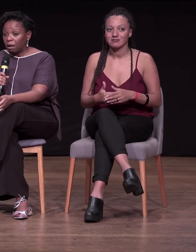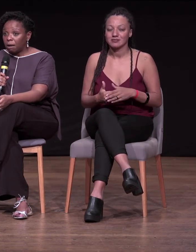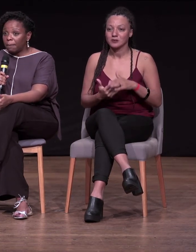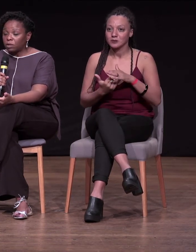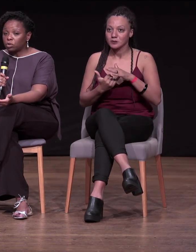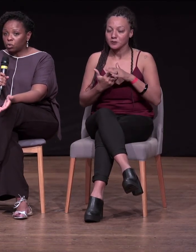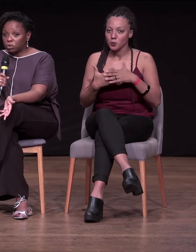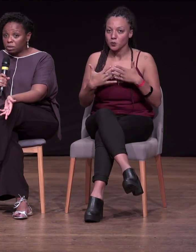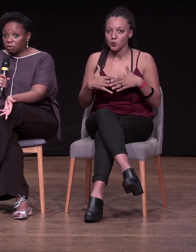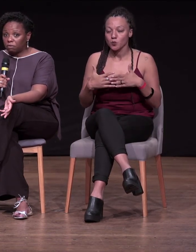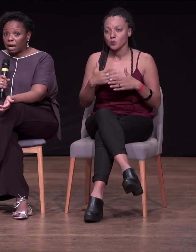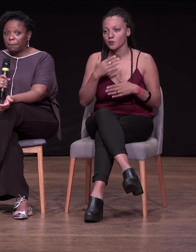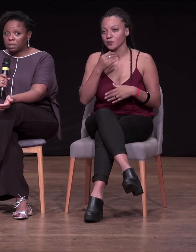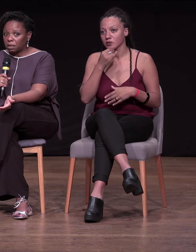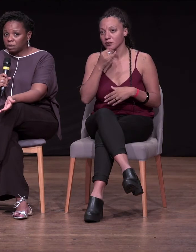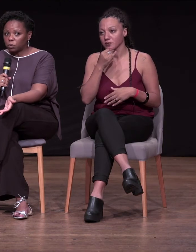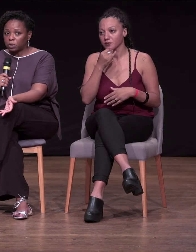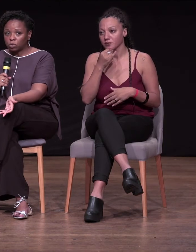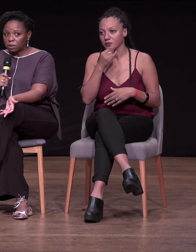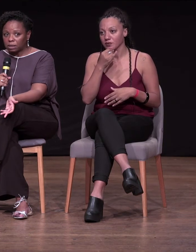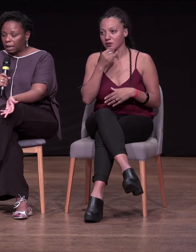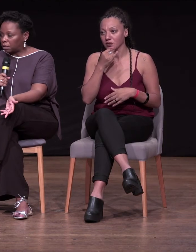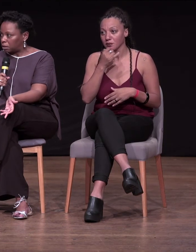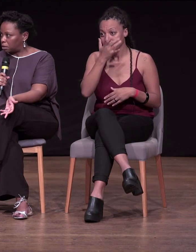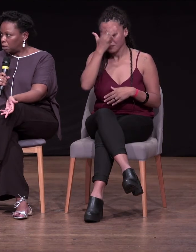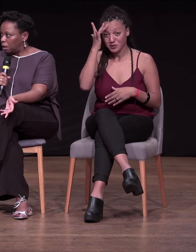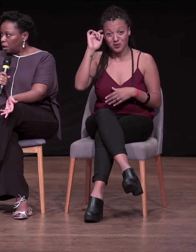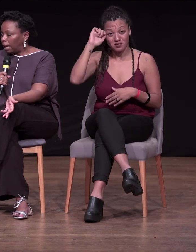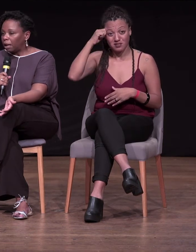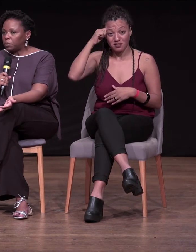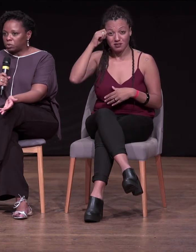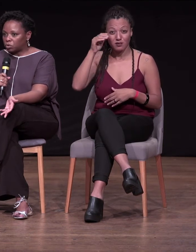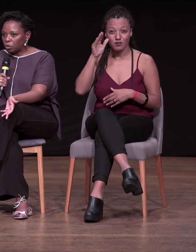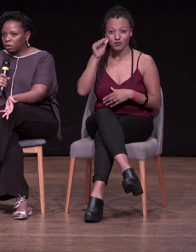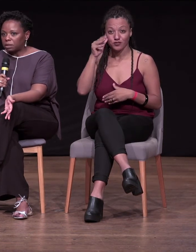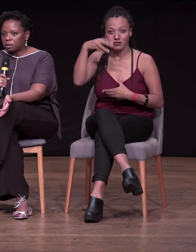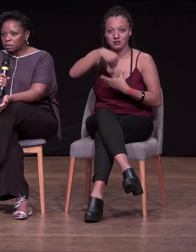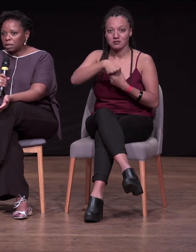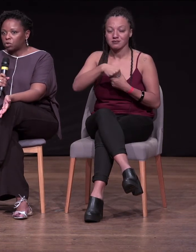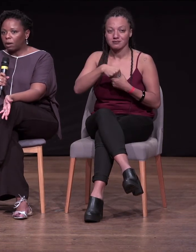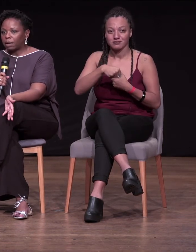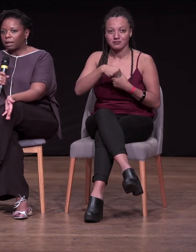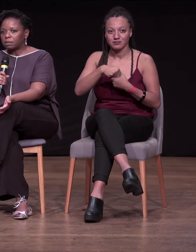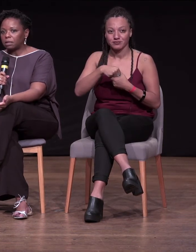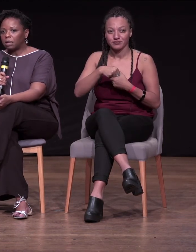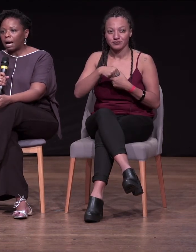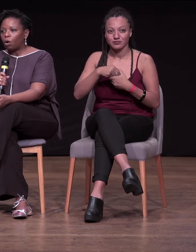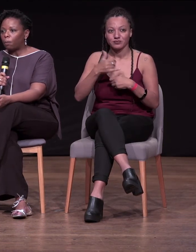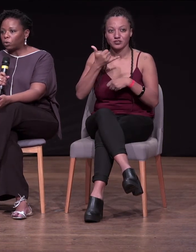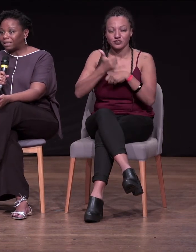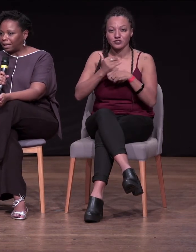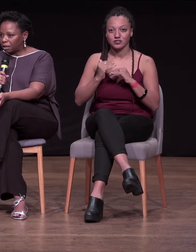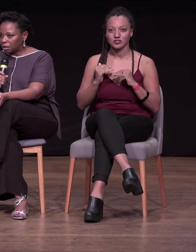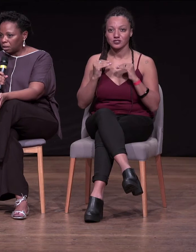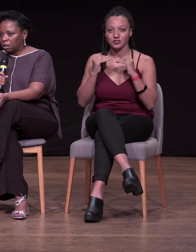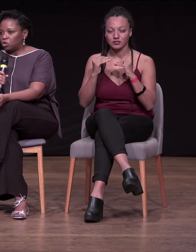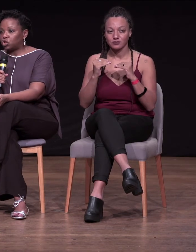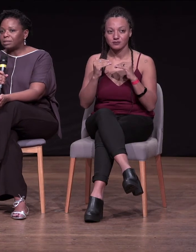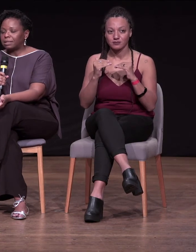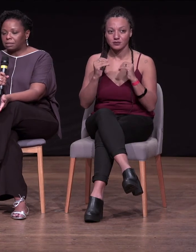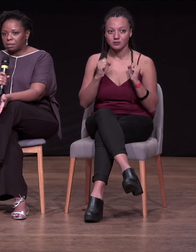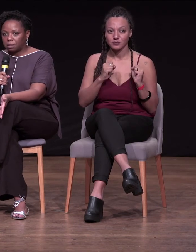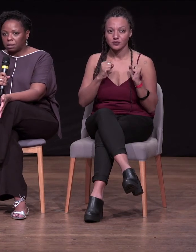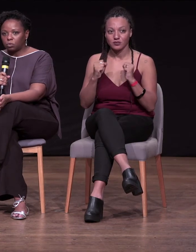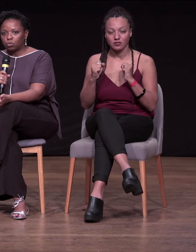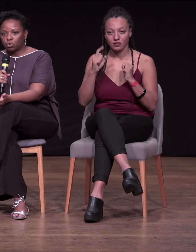né? Pede, inclusive, a presença de pessoas negras em posições que sejam aquelas em que há o poder